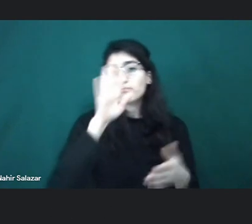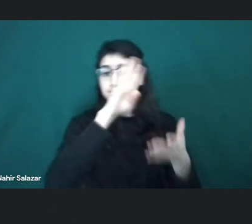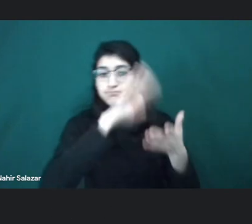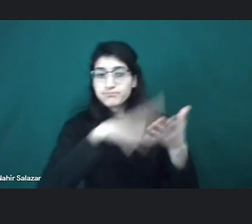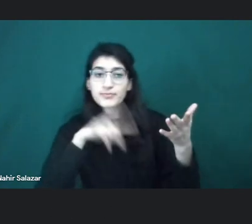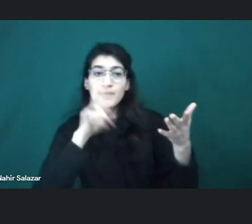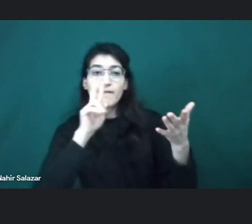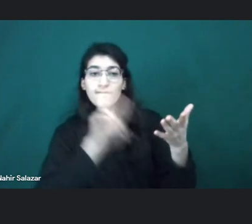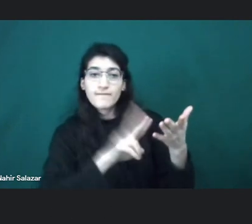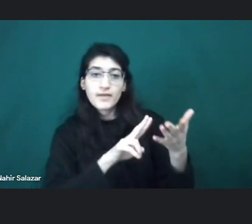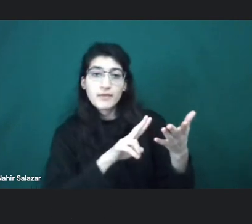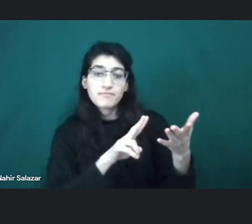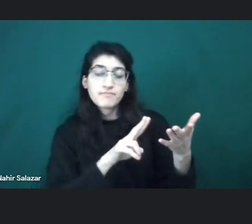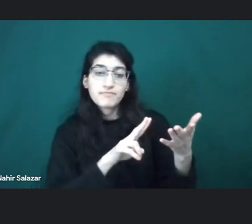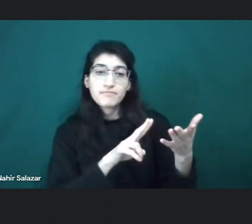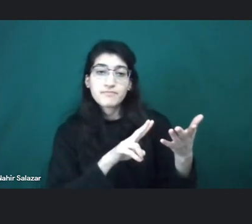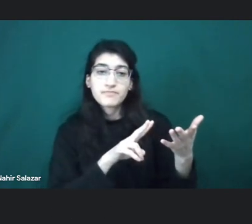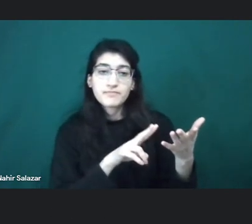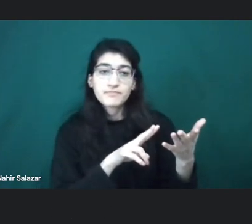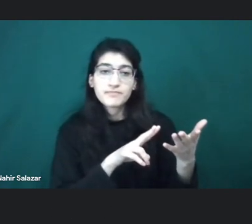Está acá.